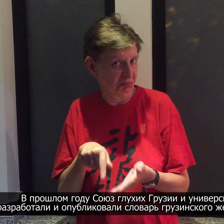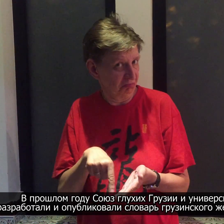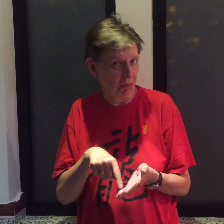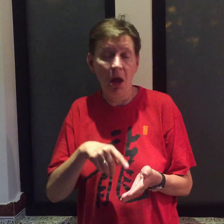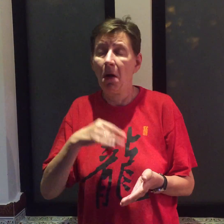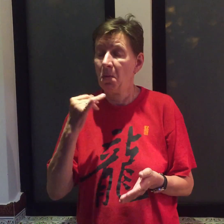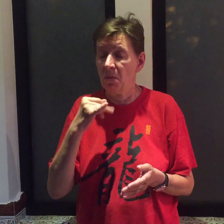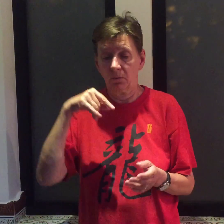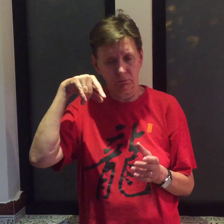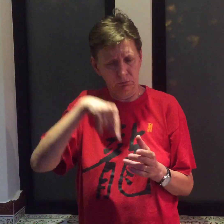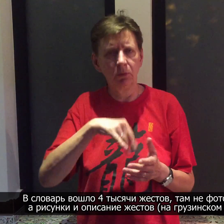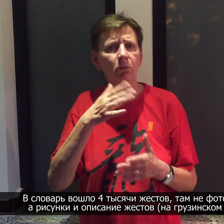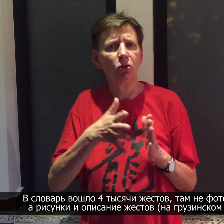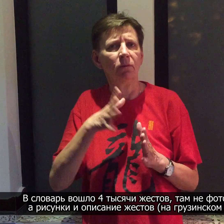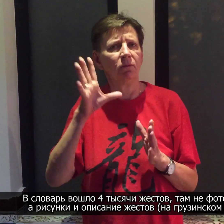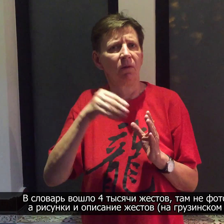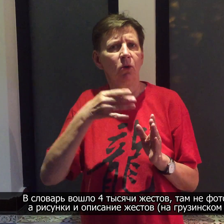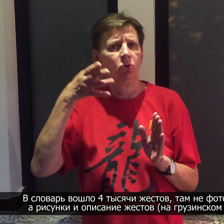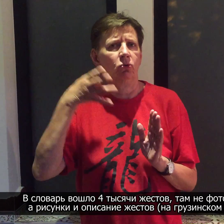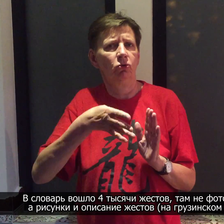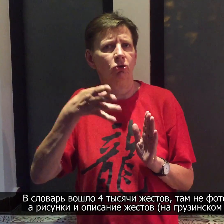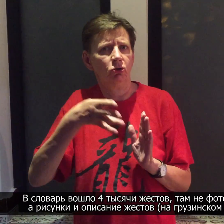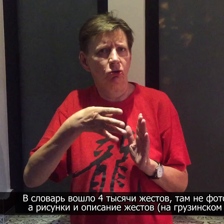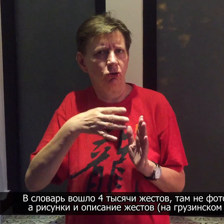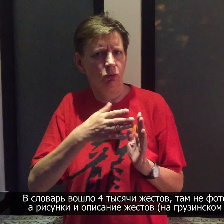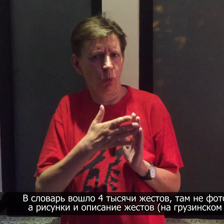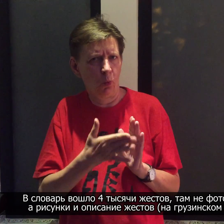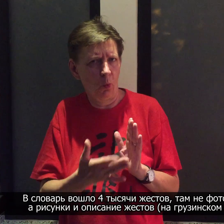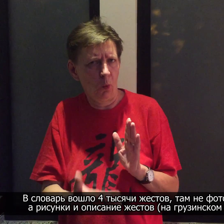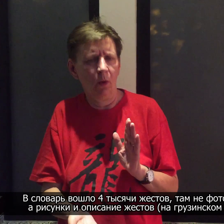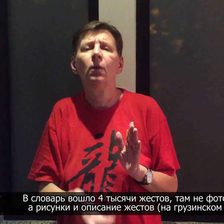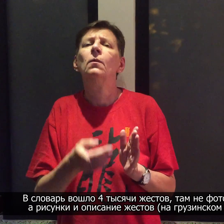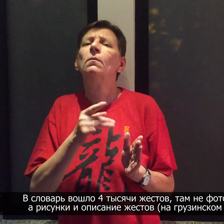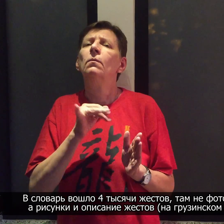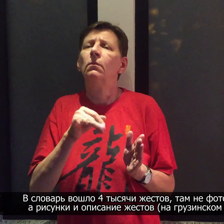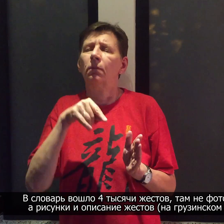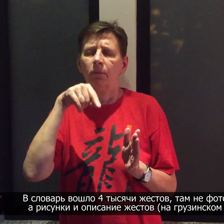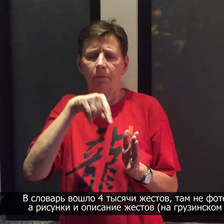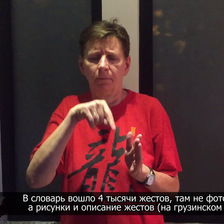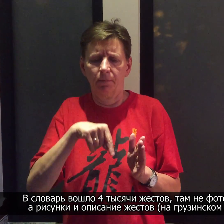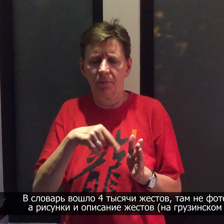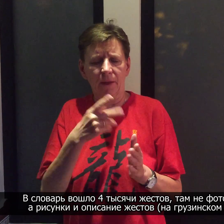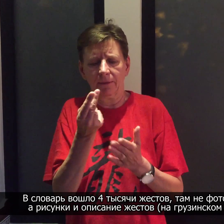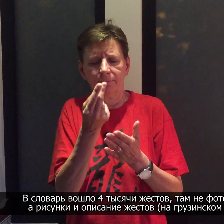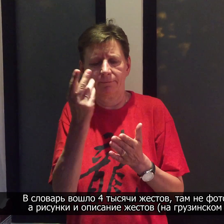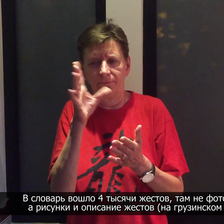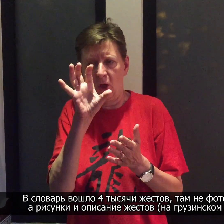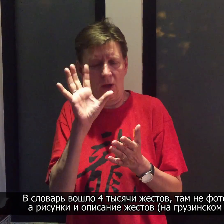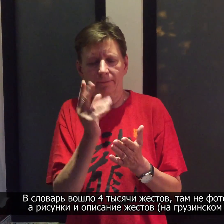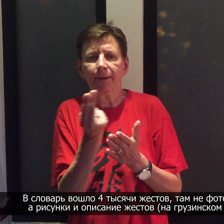смогли развить сельское хозяйство до такого уровня, что мы сами себя кормим, и не только кормим, но